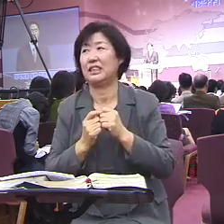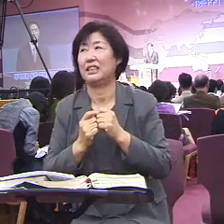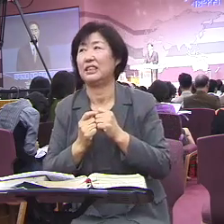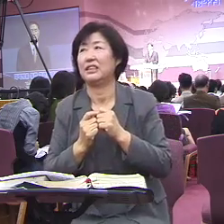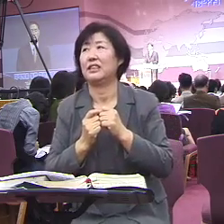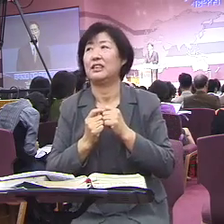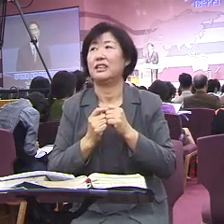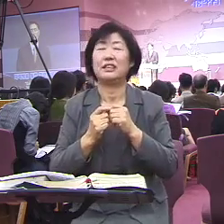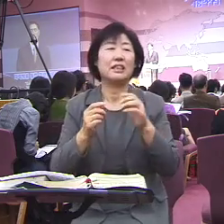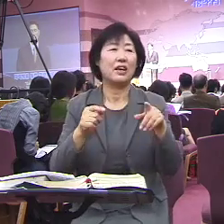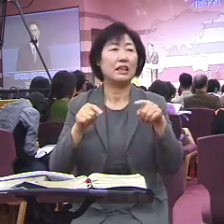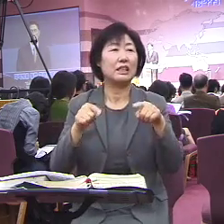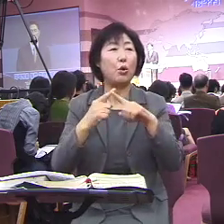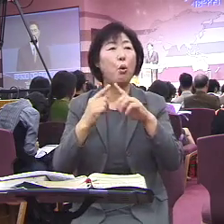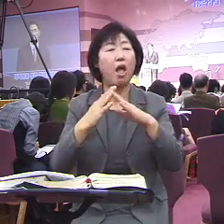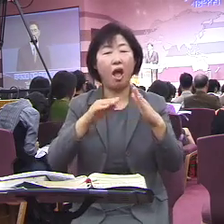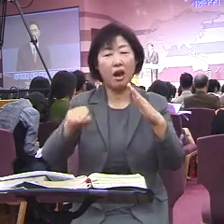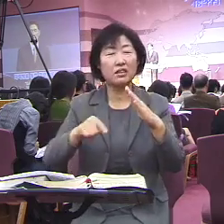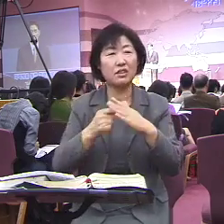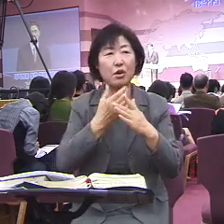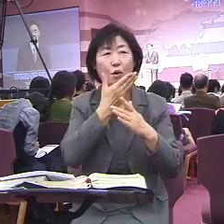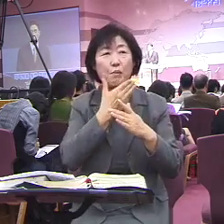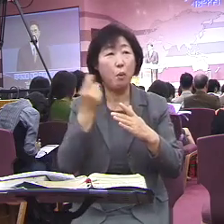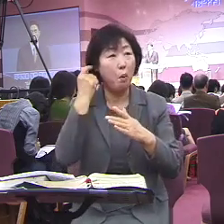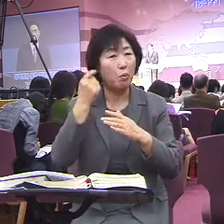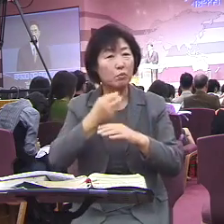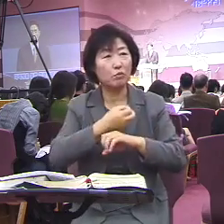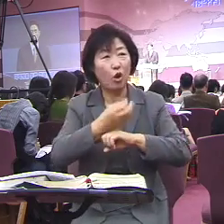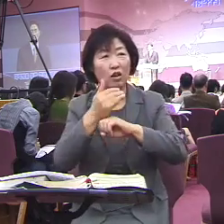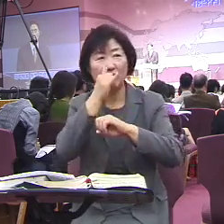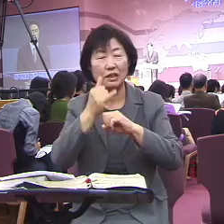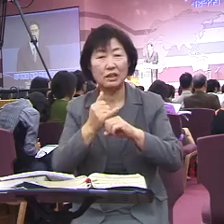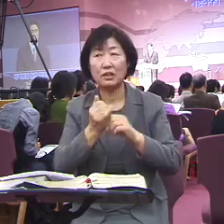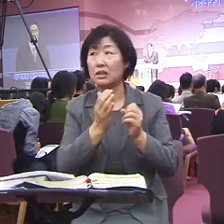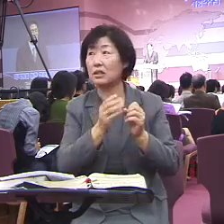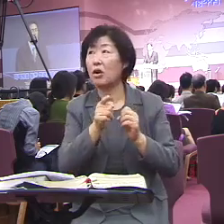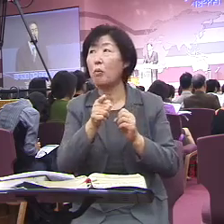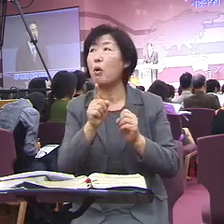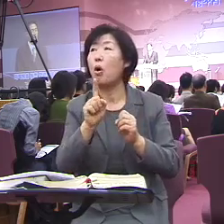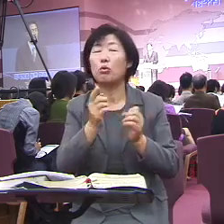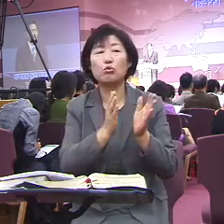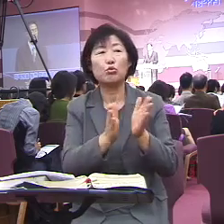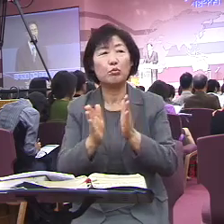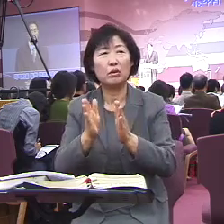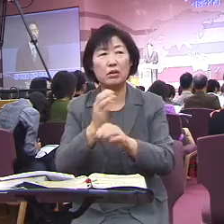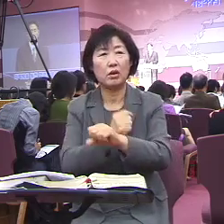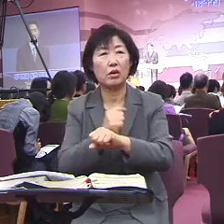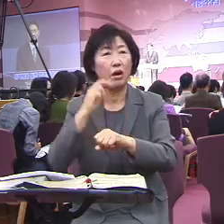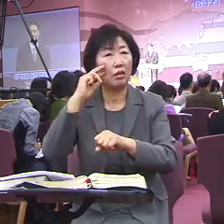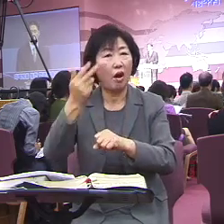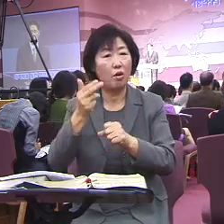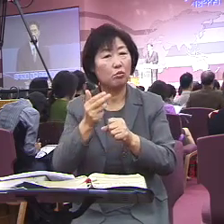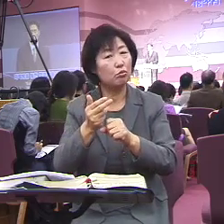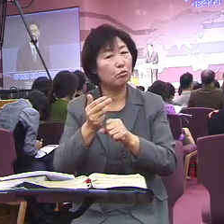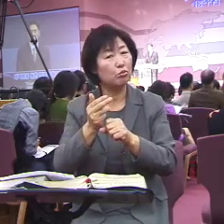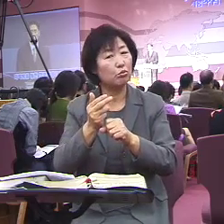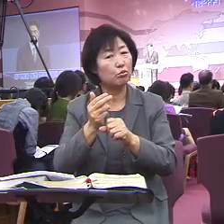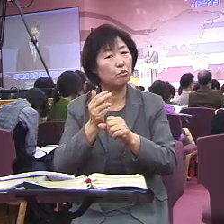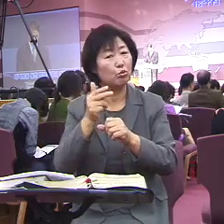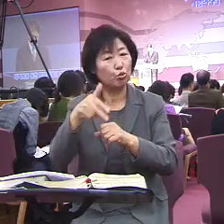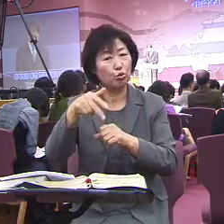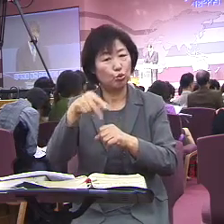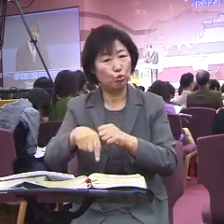학생들과 또 어린이들에게 복음을 증거할 수 있는 그러한 구도로 저희가 준비하고 있습니다. 다음 주 중에 순장관과 또